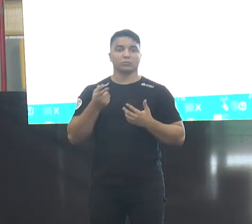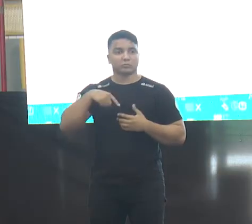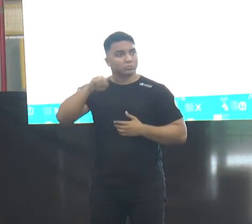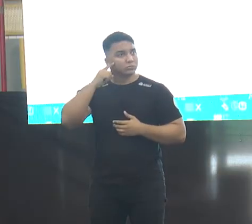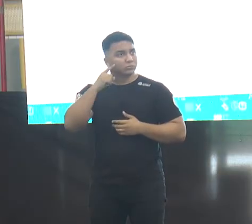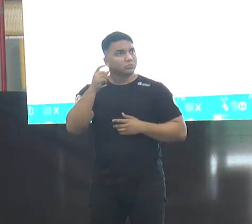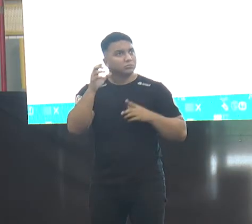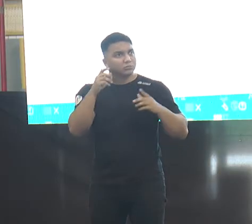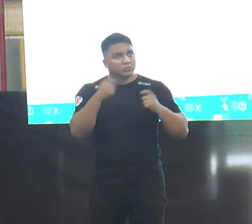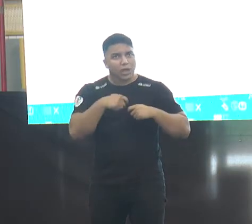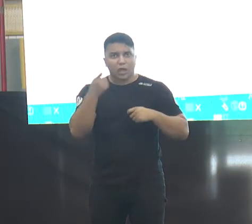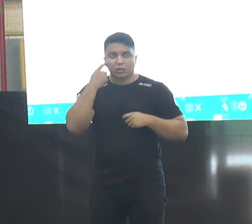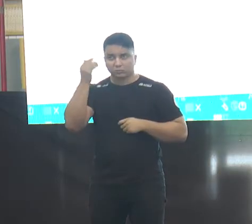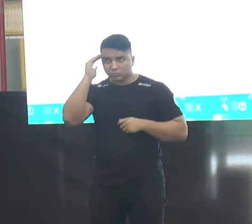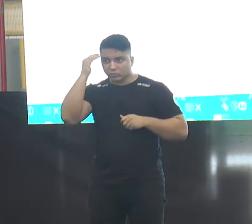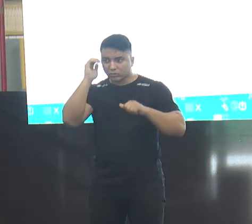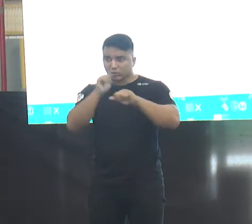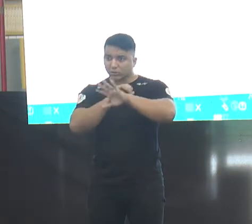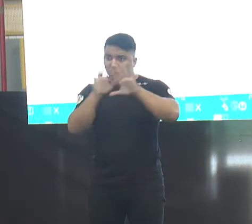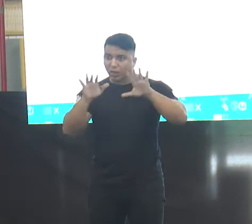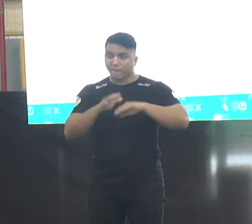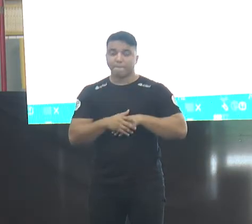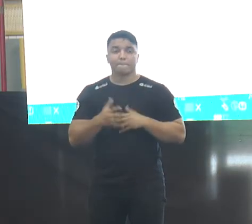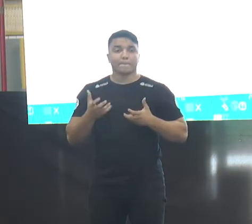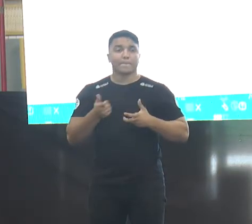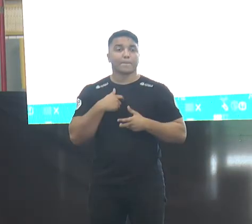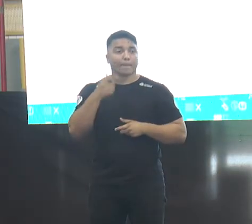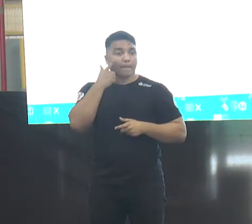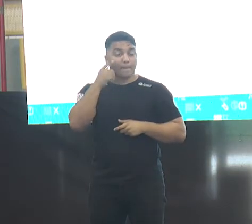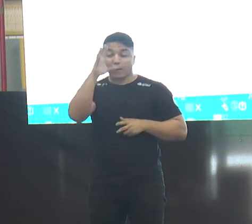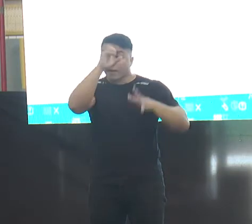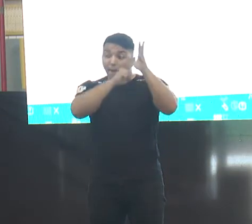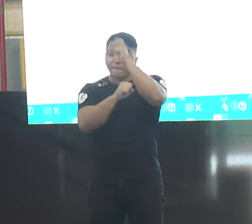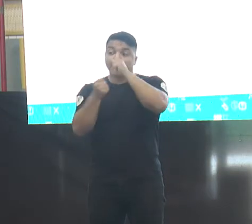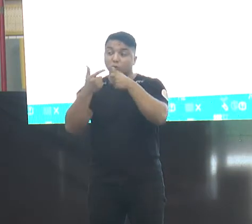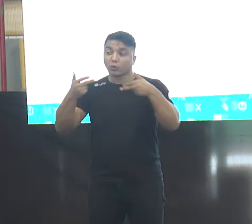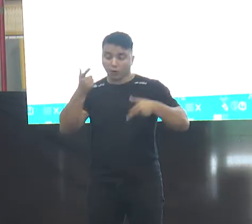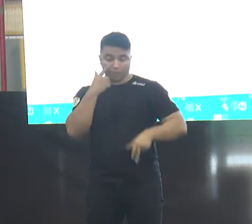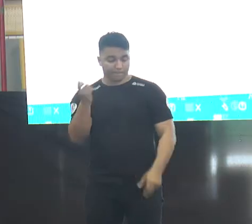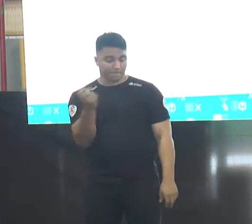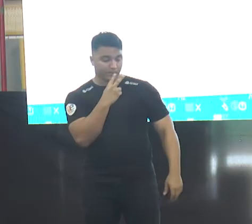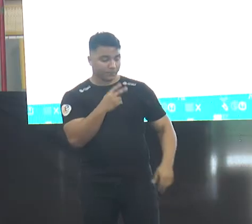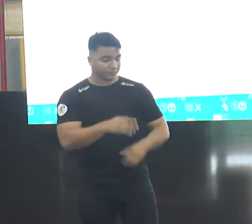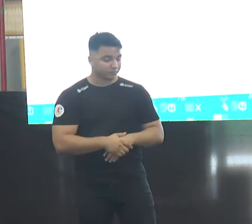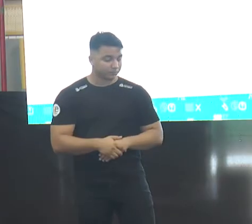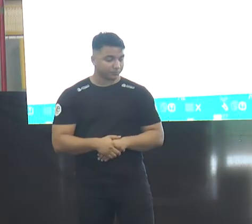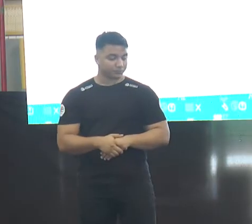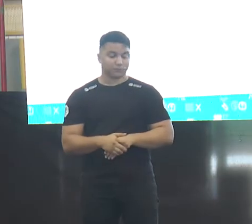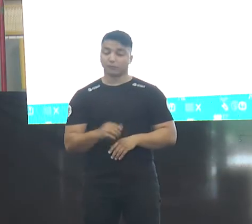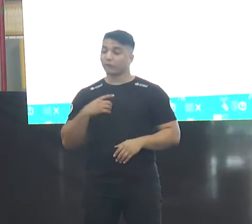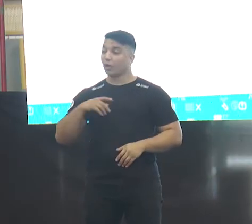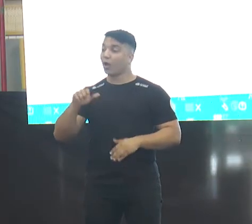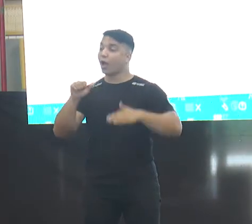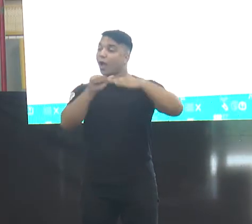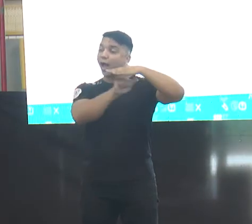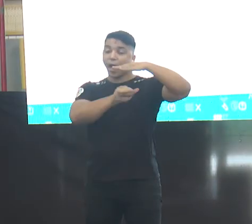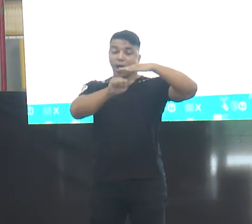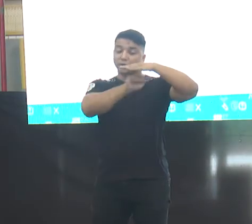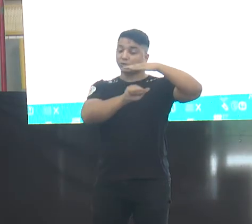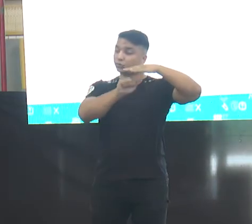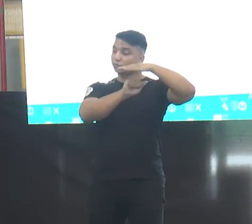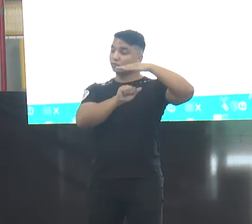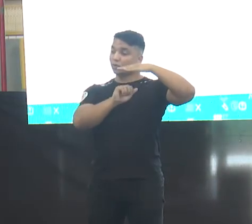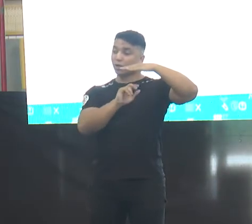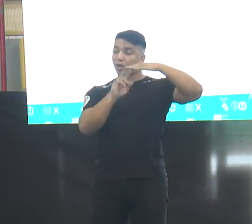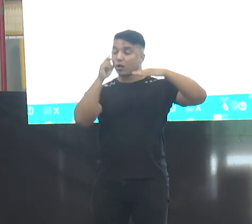ouvir claramente a voz de vocês. Eu quero que vocês aprendam o seguinte, todo mundo olhando. Quando vocês pensarem no